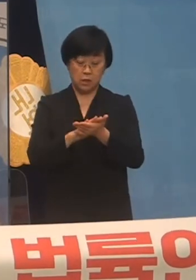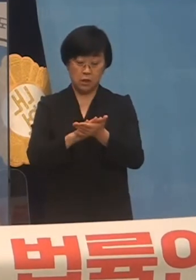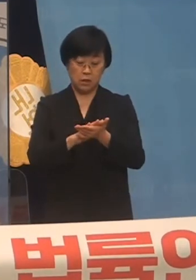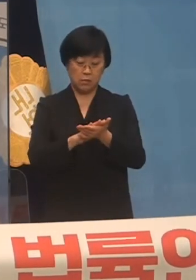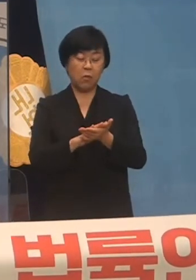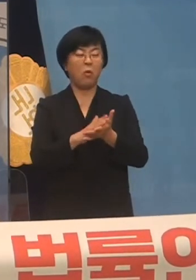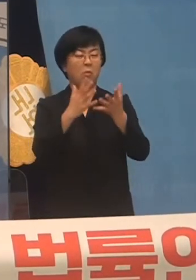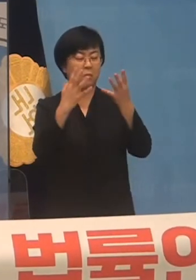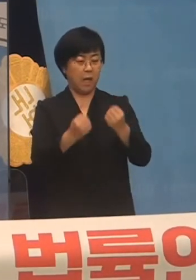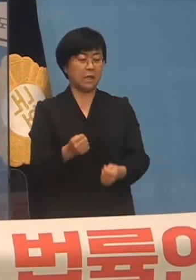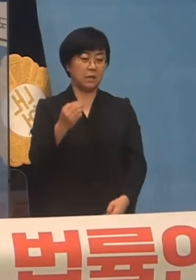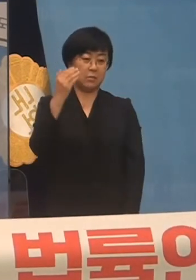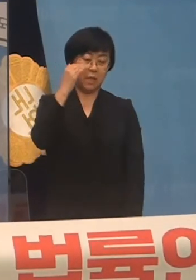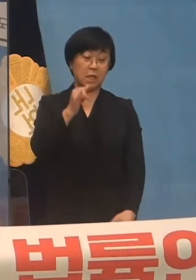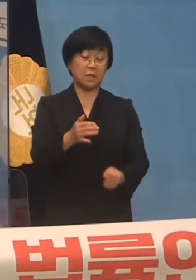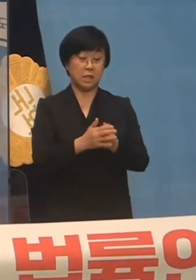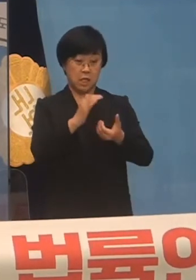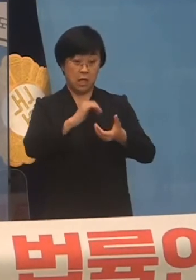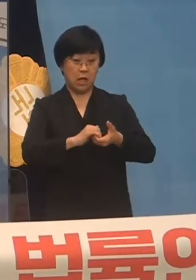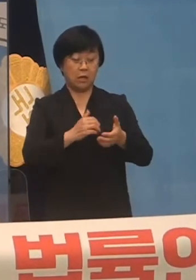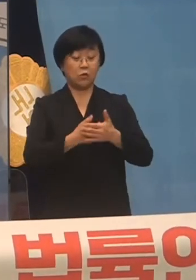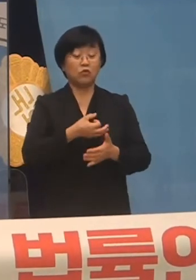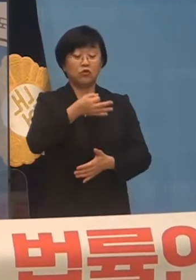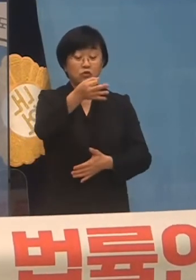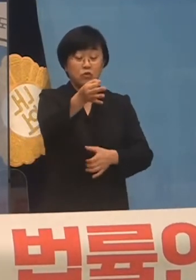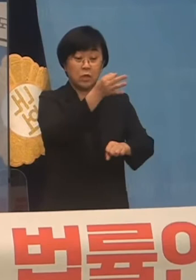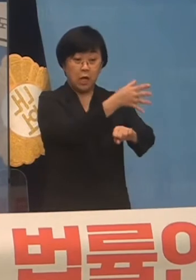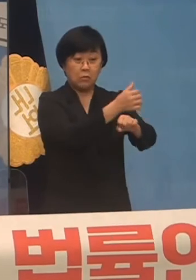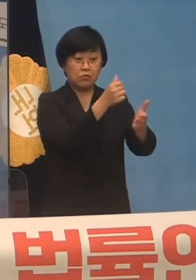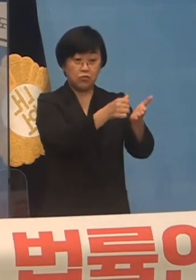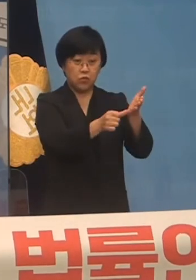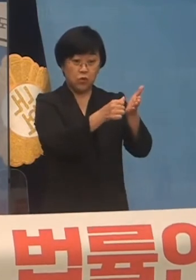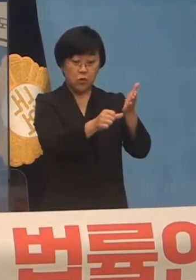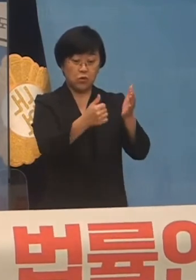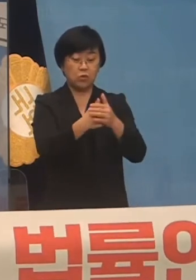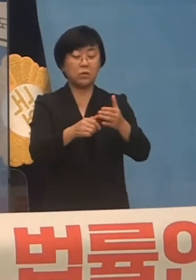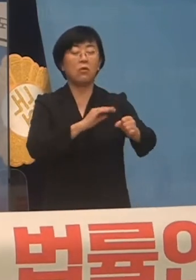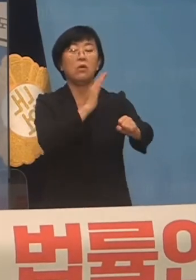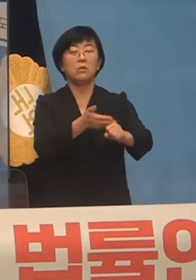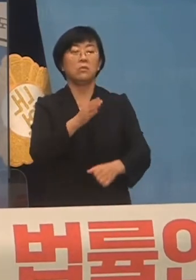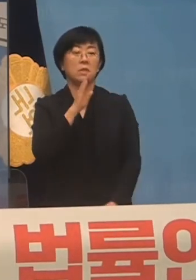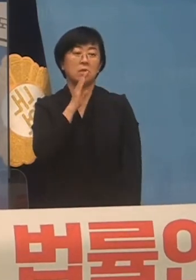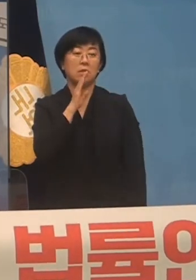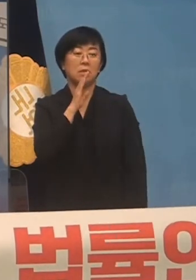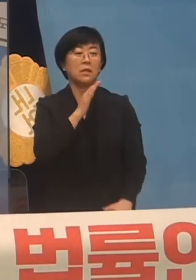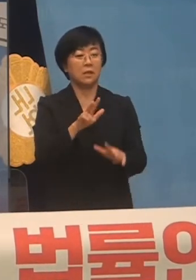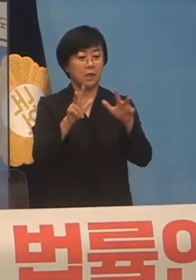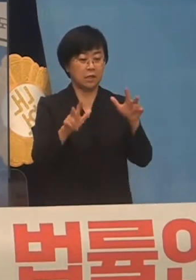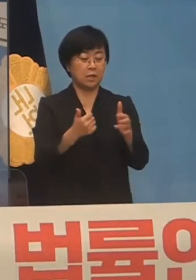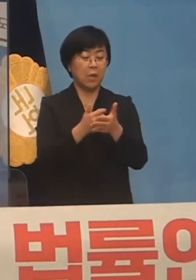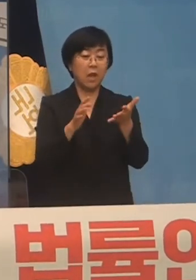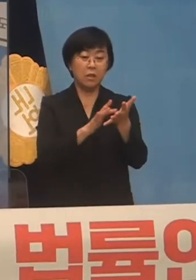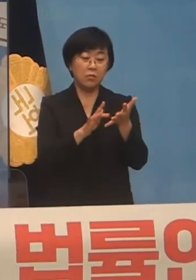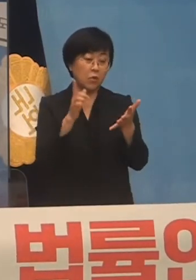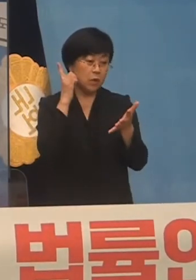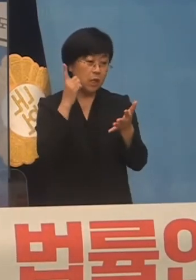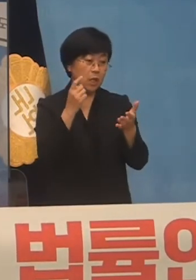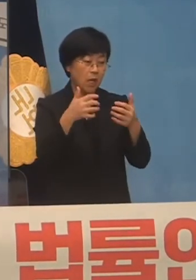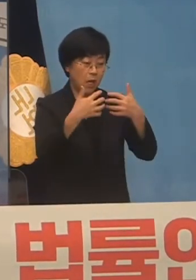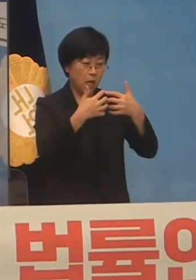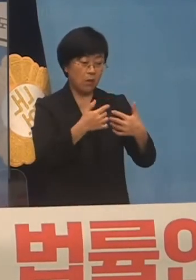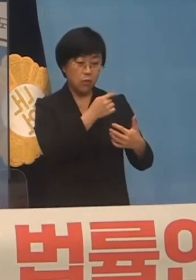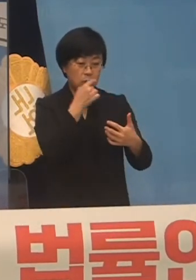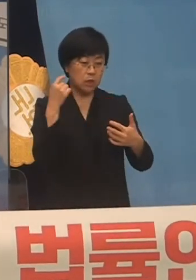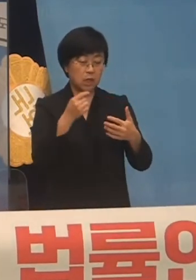굉장히 많은데요. 소비자가 돈을 지급하고 구입한 제품은 소비자에게 권리가 있지만 현재 스마트폰의 경우